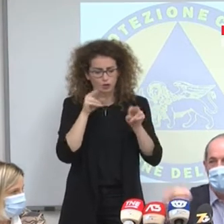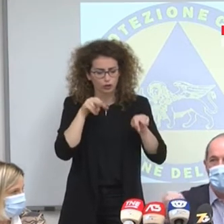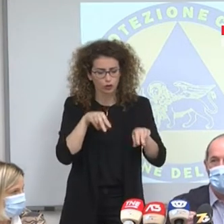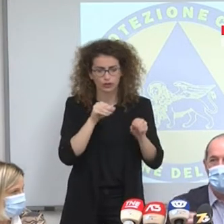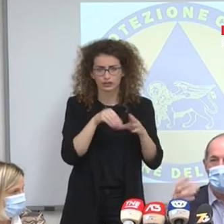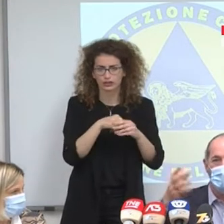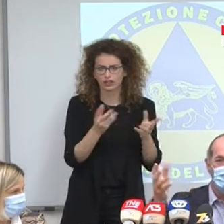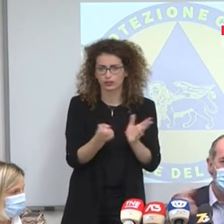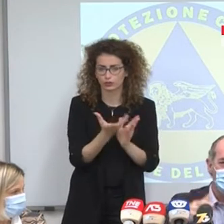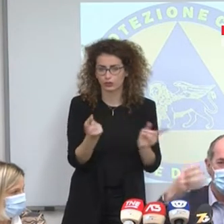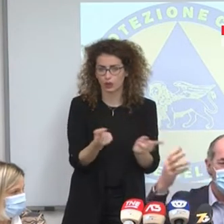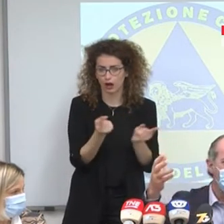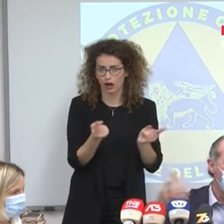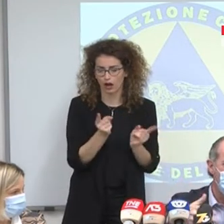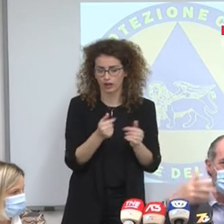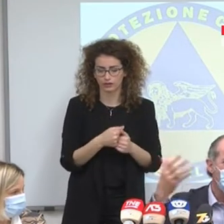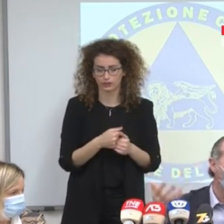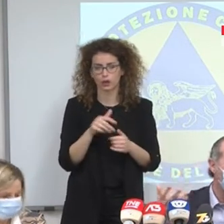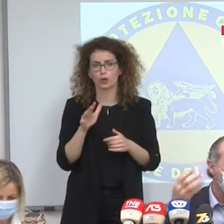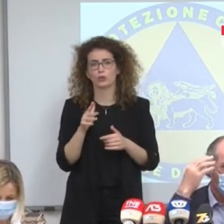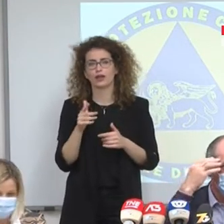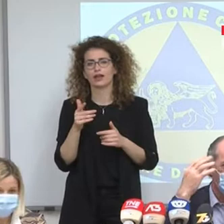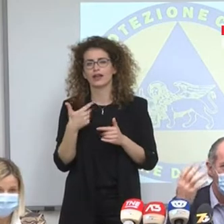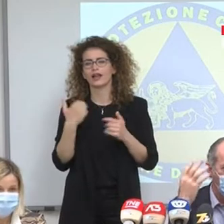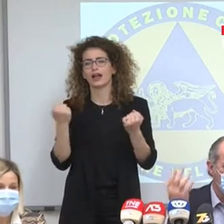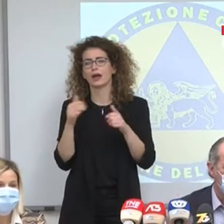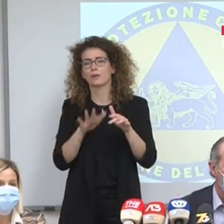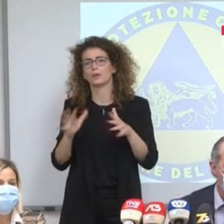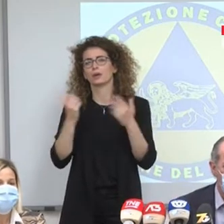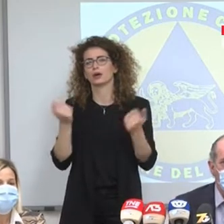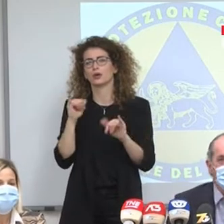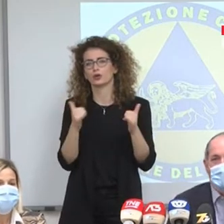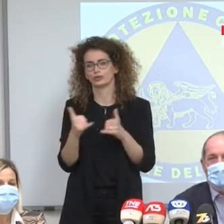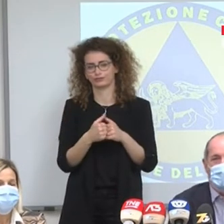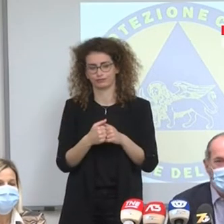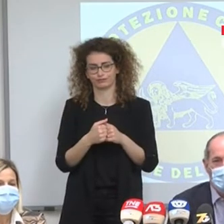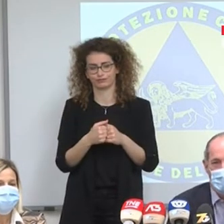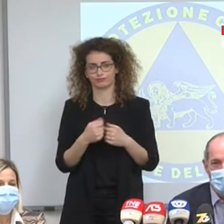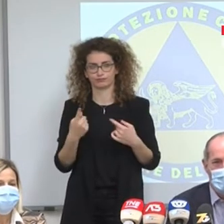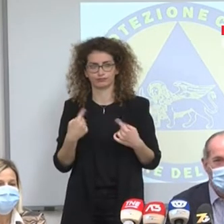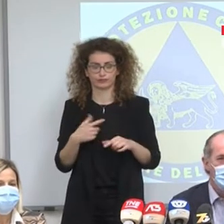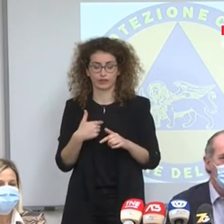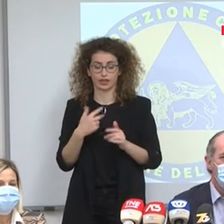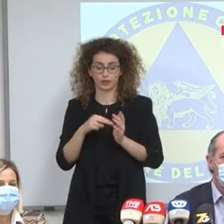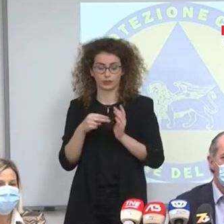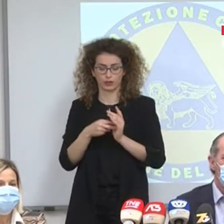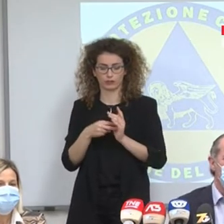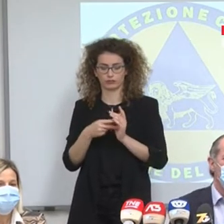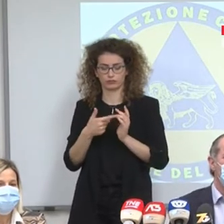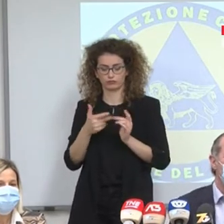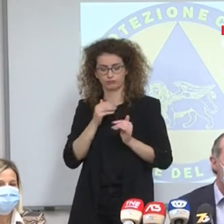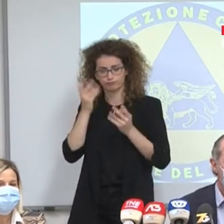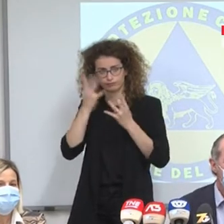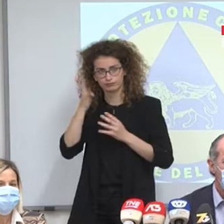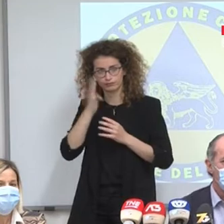Ma come il tema dei Luna Park, eccetera, cioè bisogna anche porsi il problema, non è che possono dire questi operatori economici che stanno